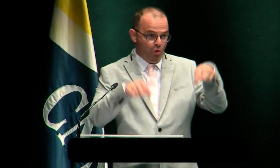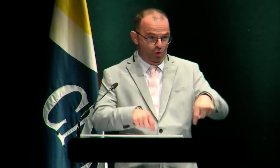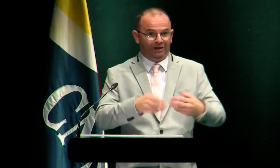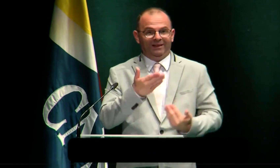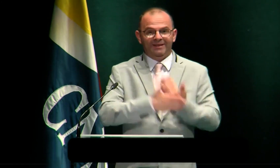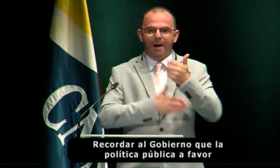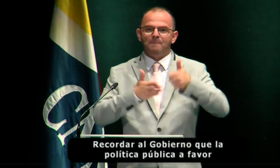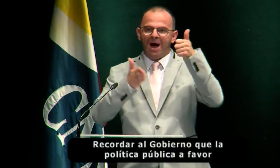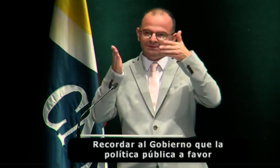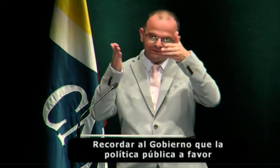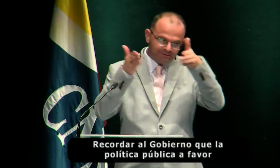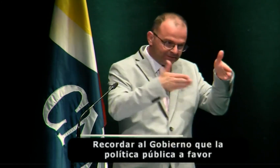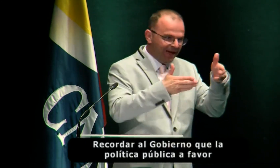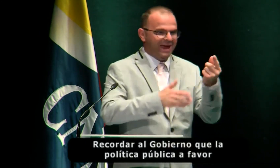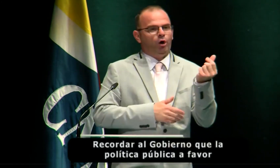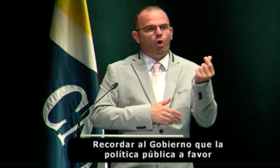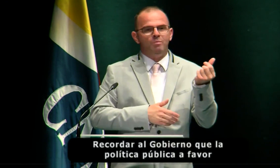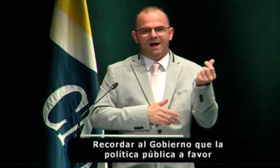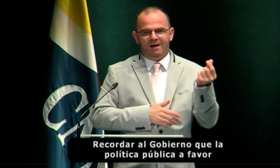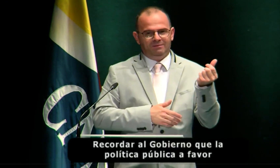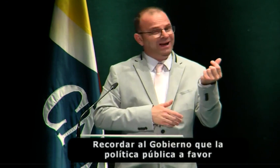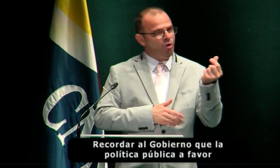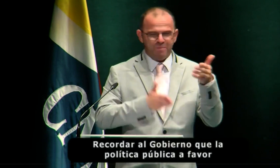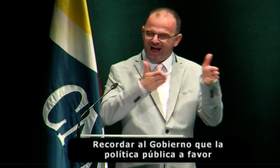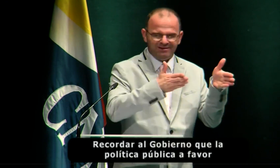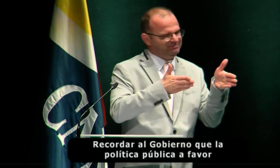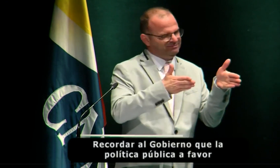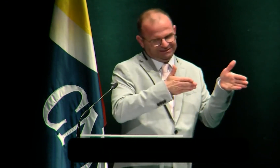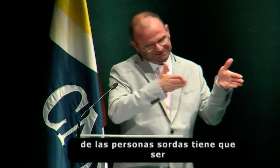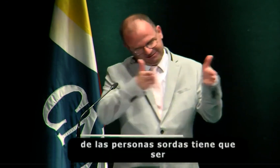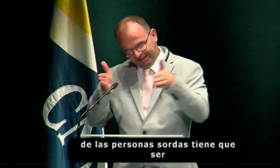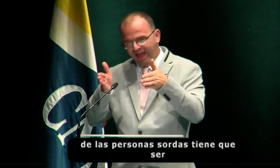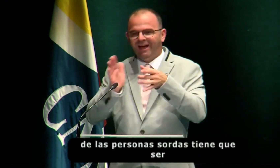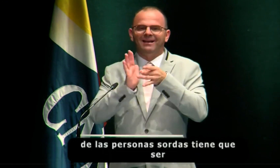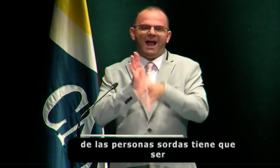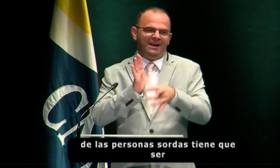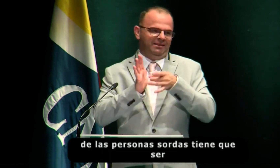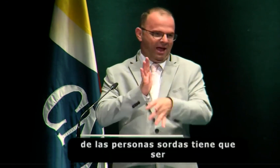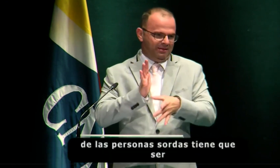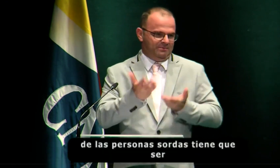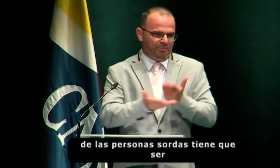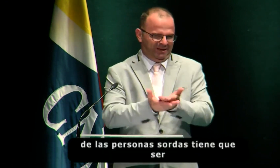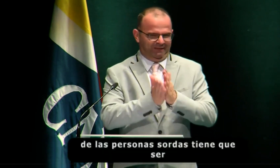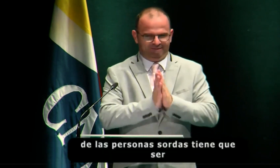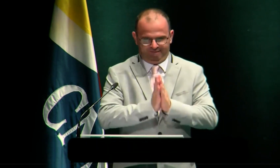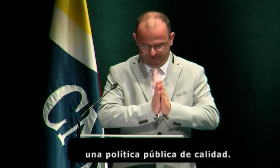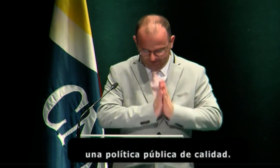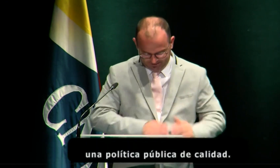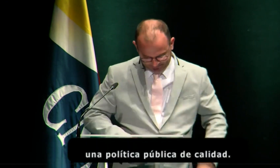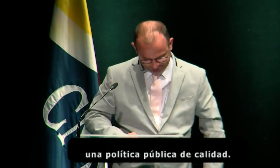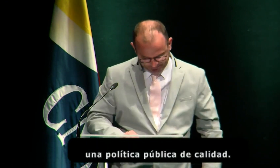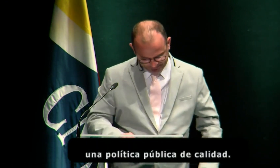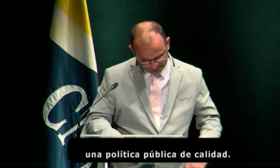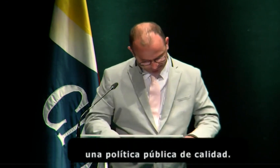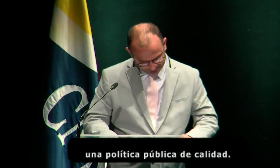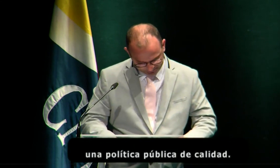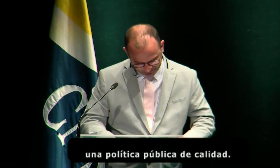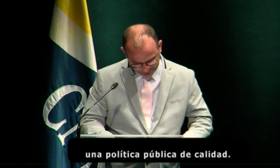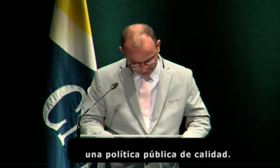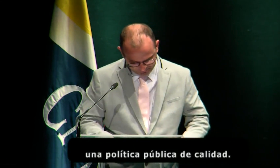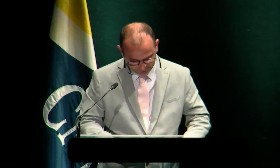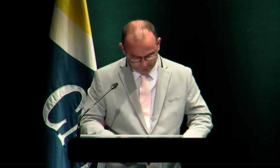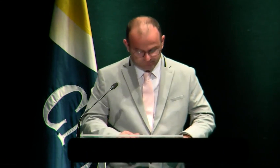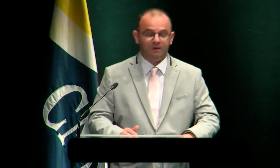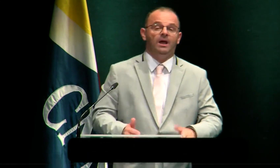una política pública de calidad. Hoy se centran mucho en el ámbito económico. Por favor, céntrense en la calidad.